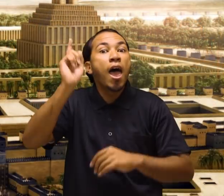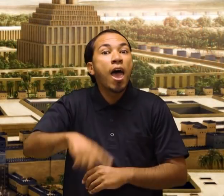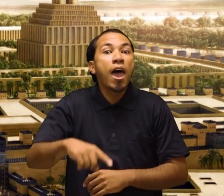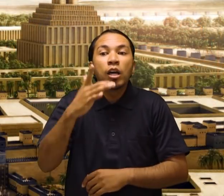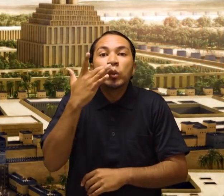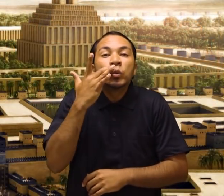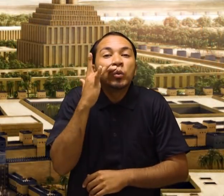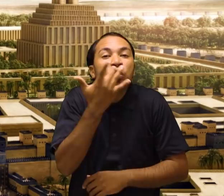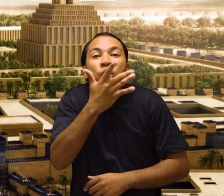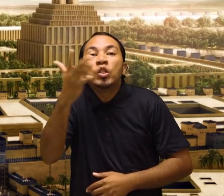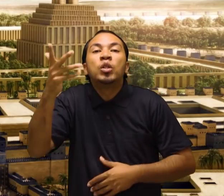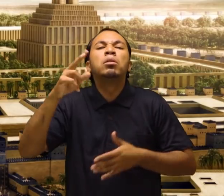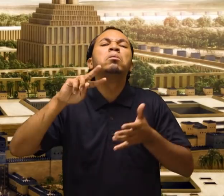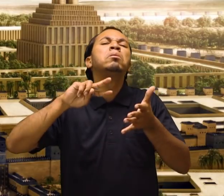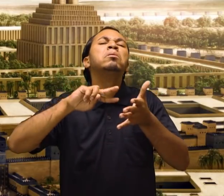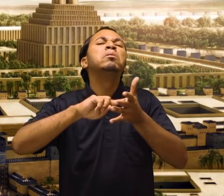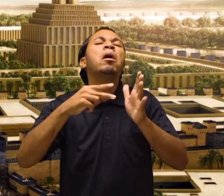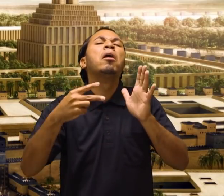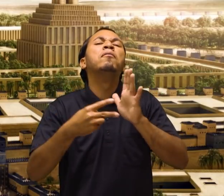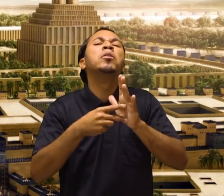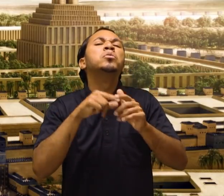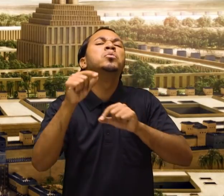A cabeça era de ouro